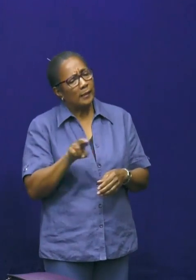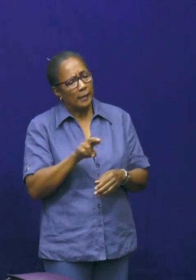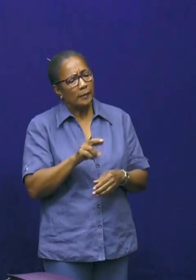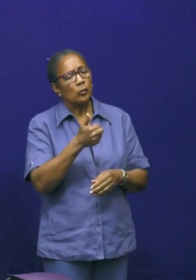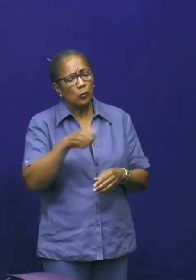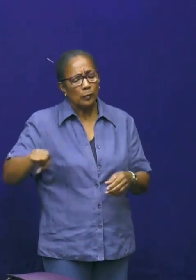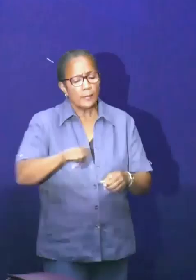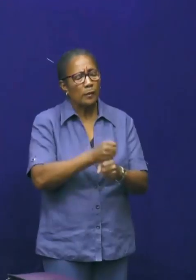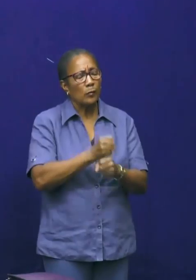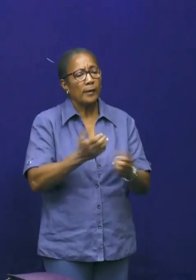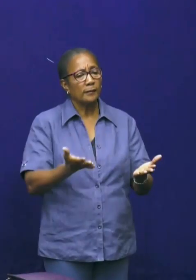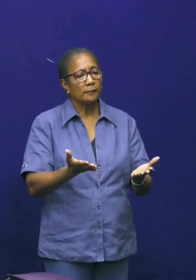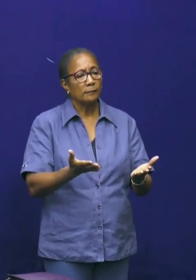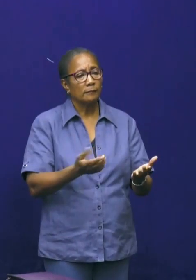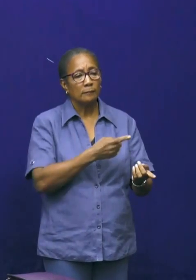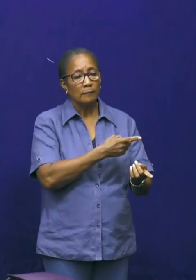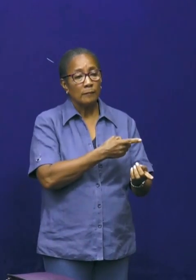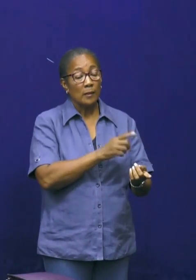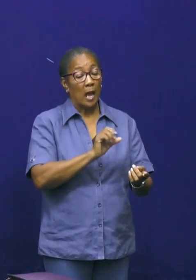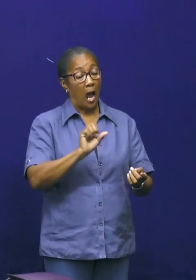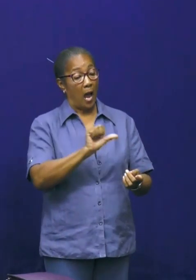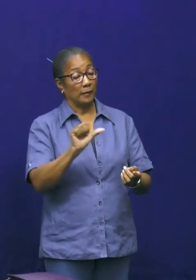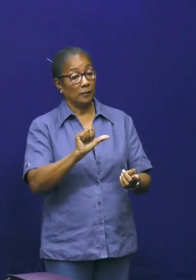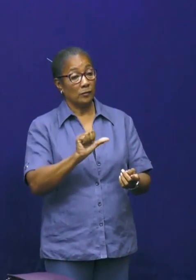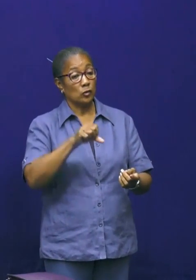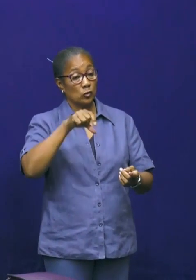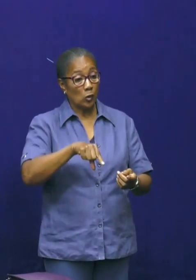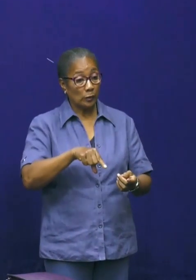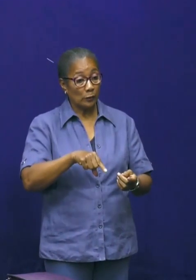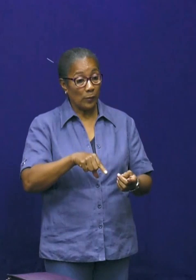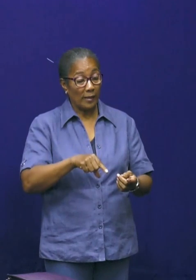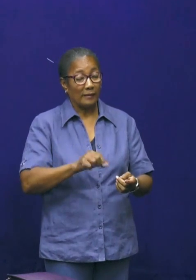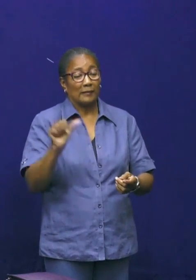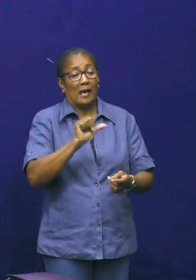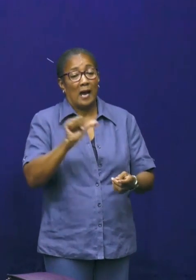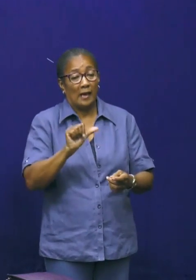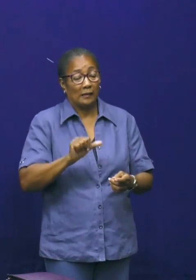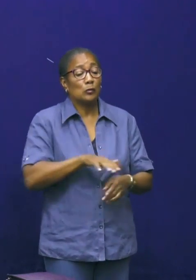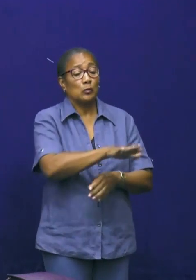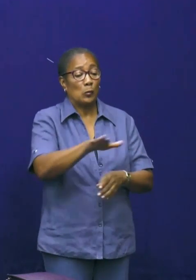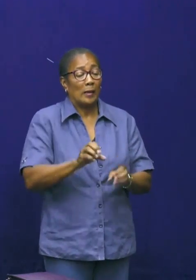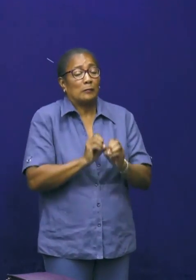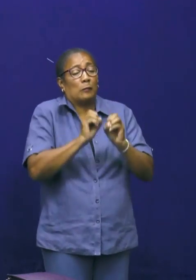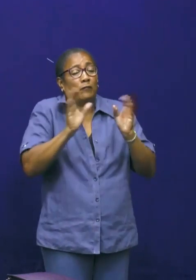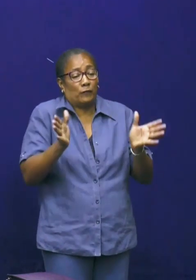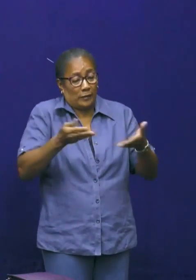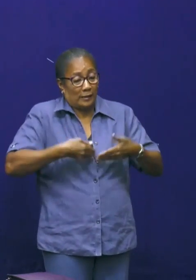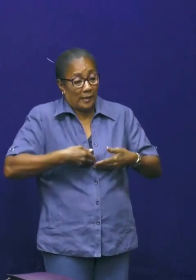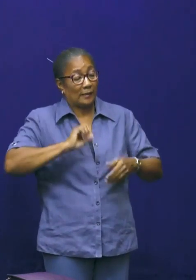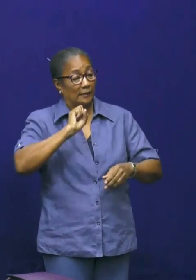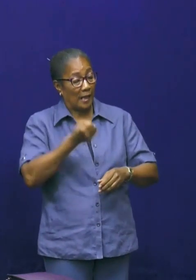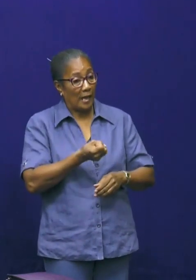meegewerkt. Anders zouden wij een explosieve situatie kunnen krijgen. Dus mijn